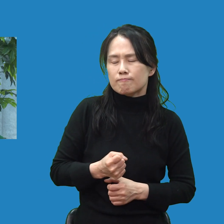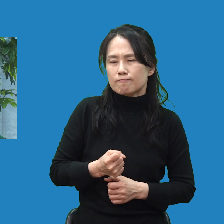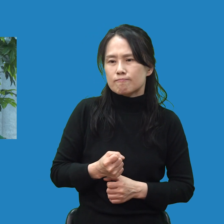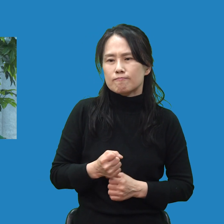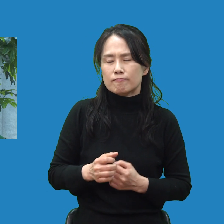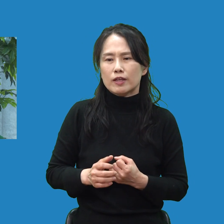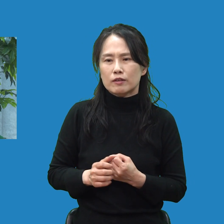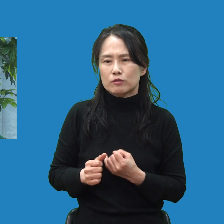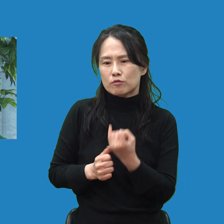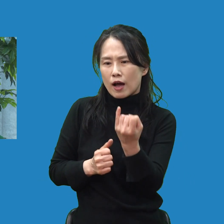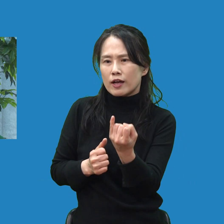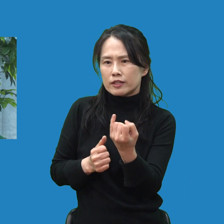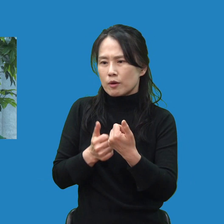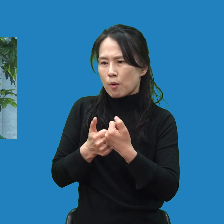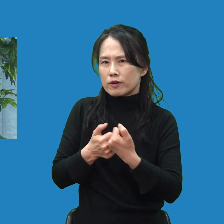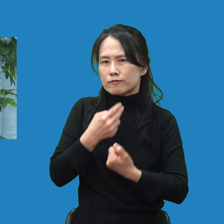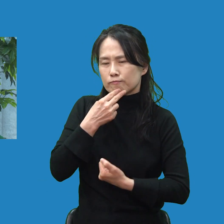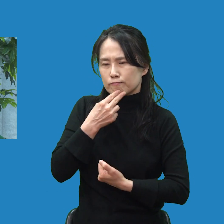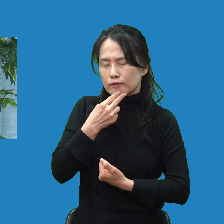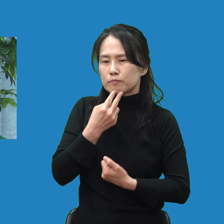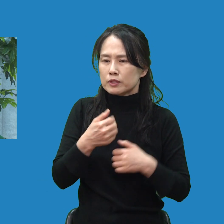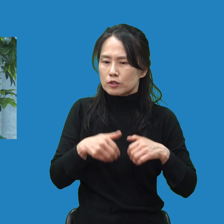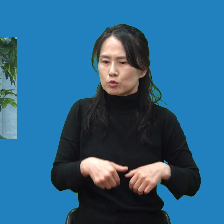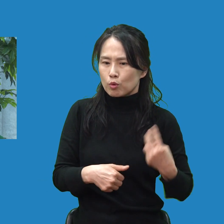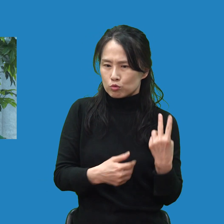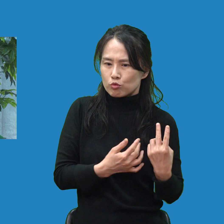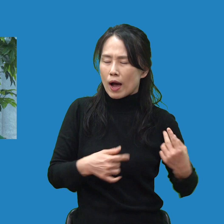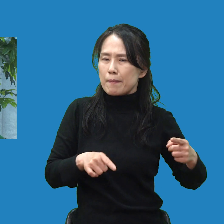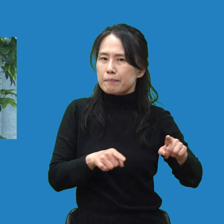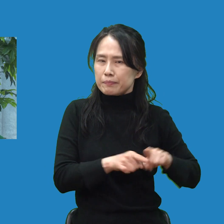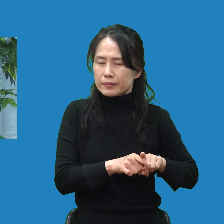사라와 아무 의논도 하지 않고 종 둘을 데리고